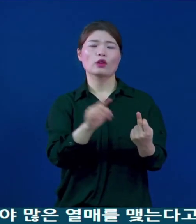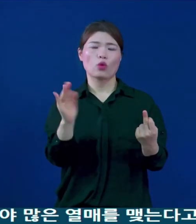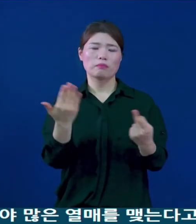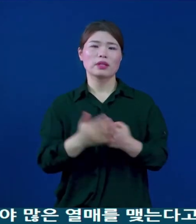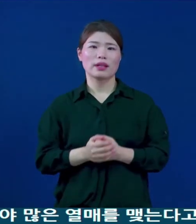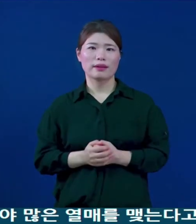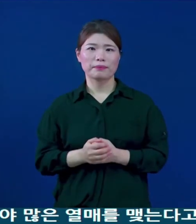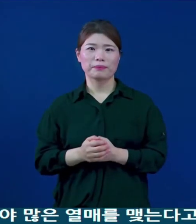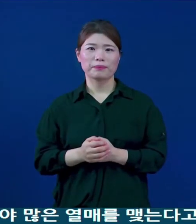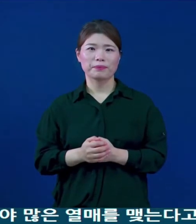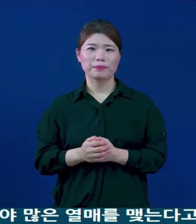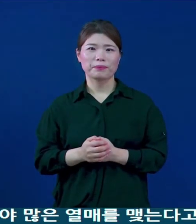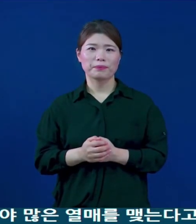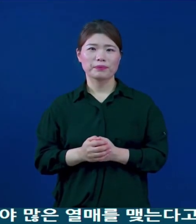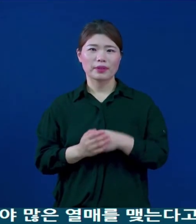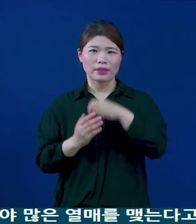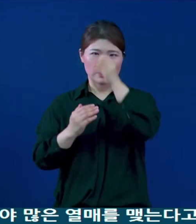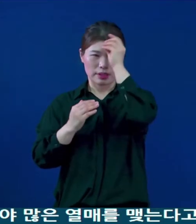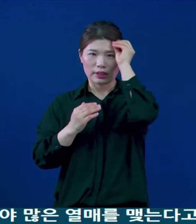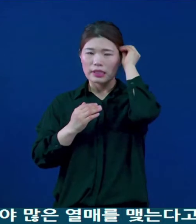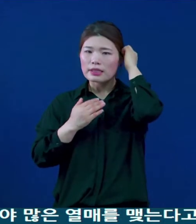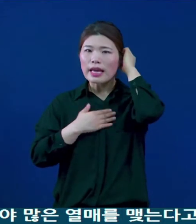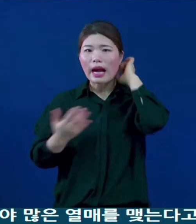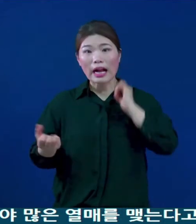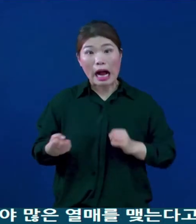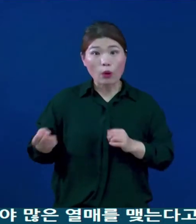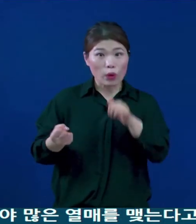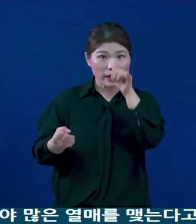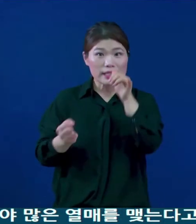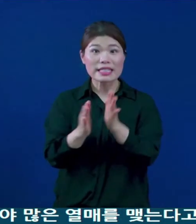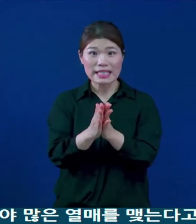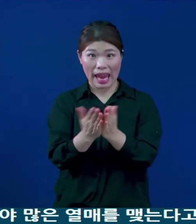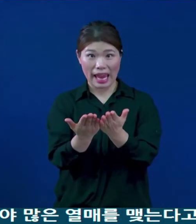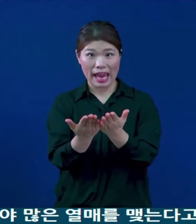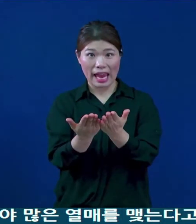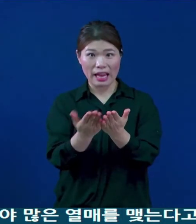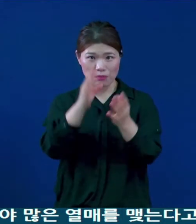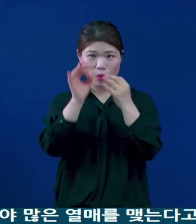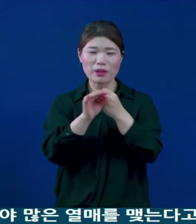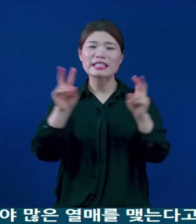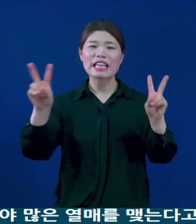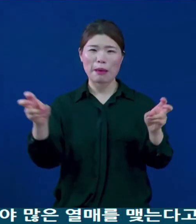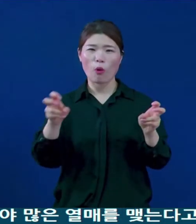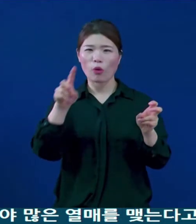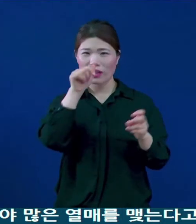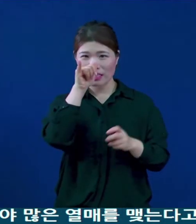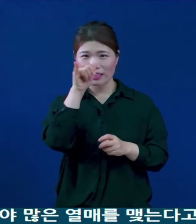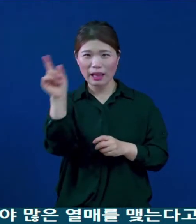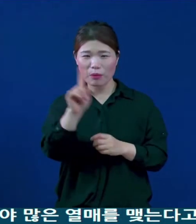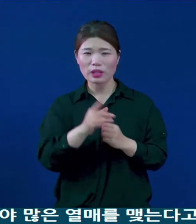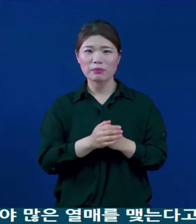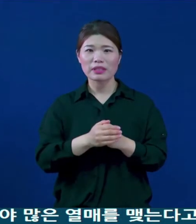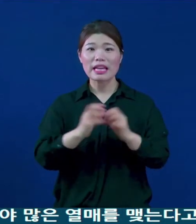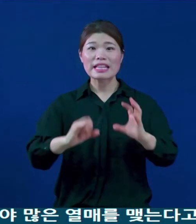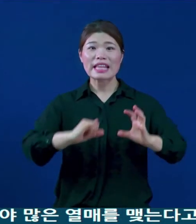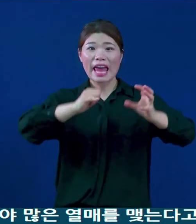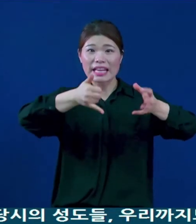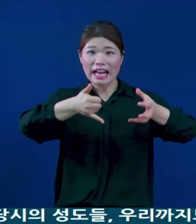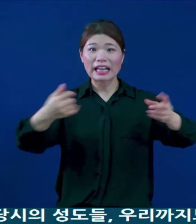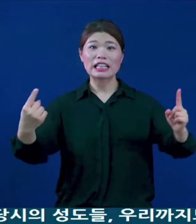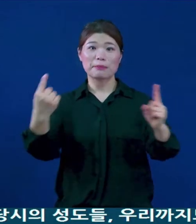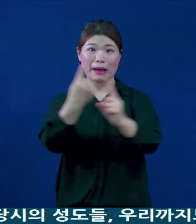제가 잘 소장하고 있는 책 중에 이런 제목의 책이 있습니다. 세상을